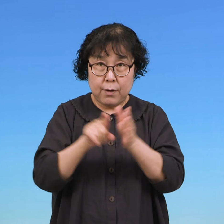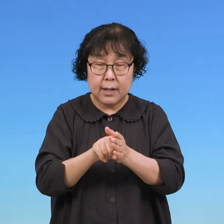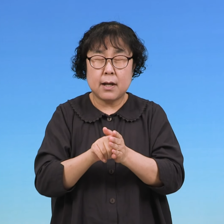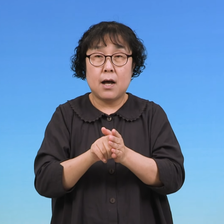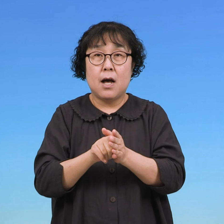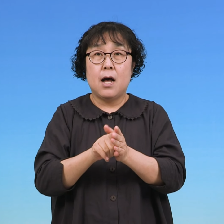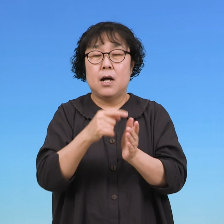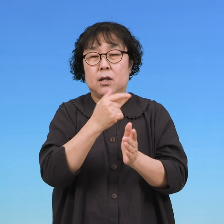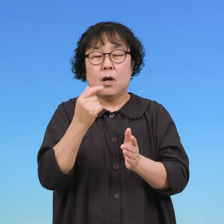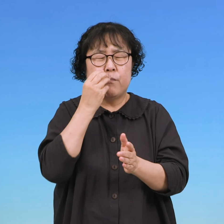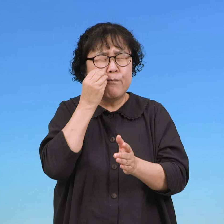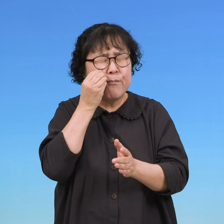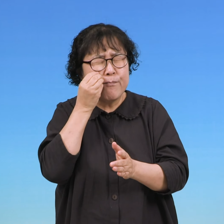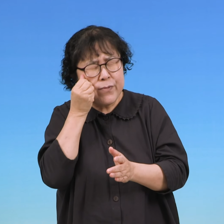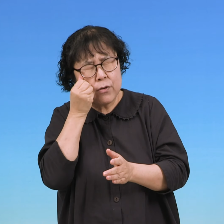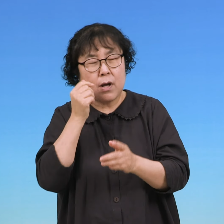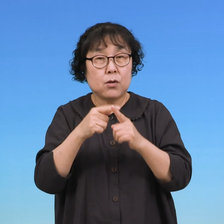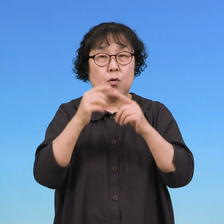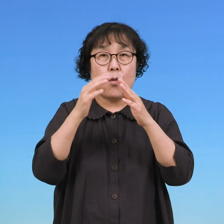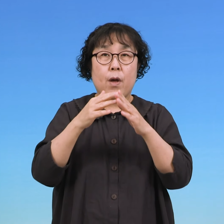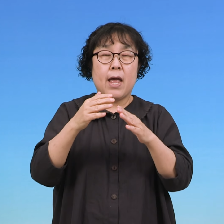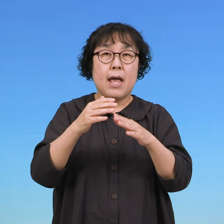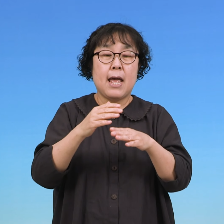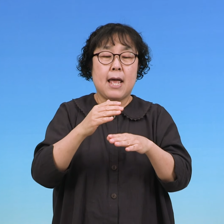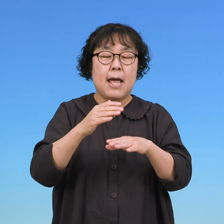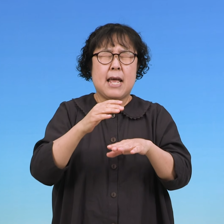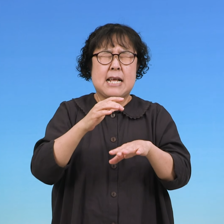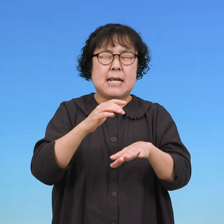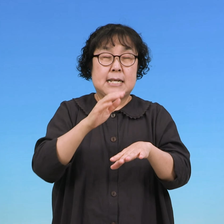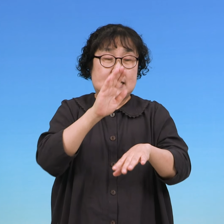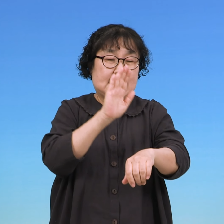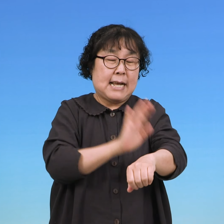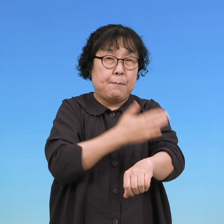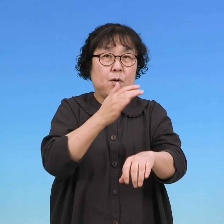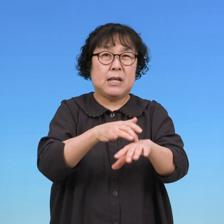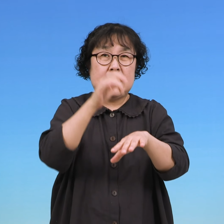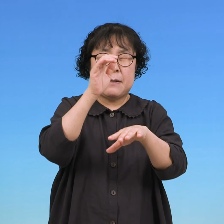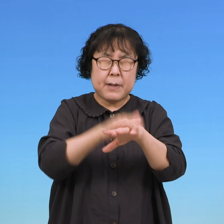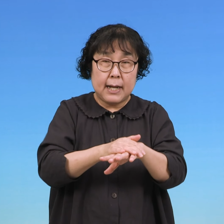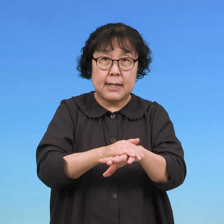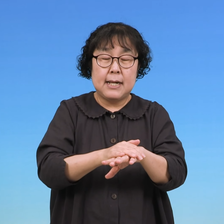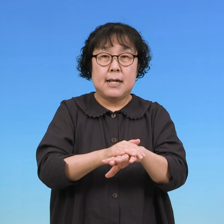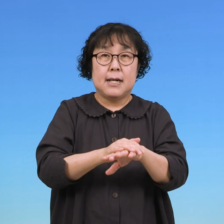익숙한 교회의 관행, 너무나 익숙한 믿는 사람들 집안의 관행을